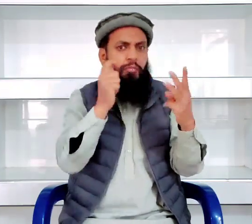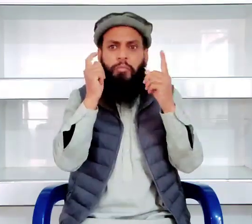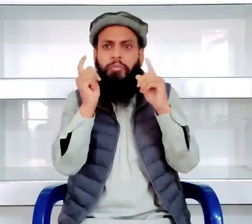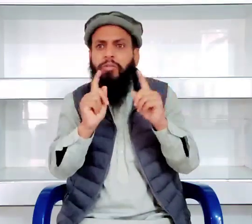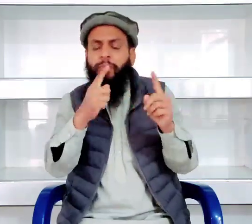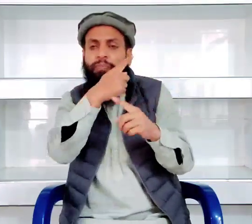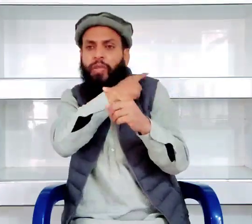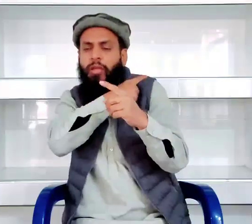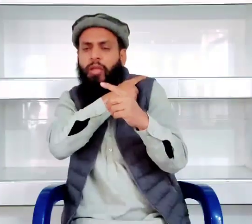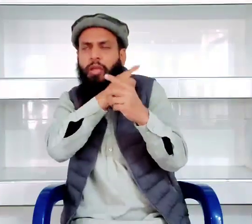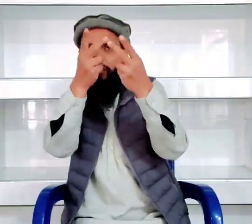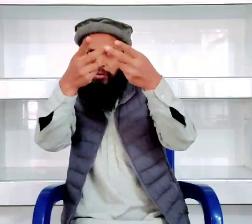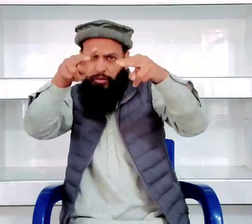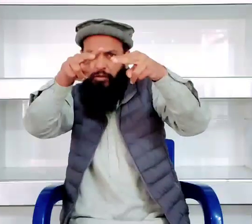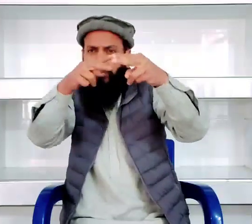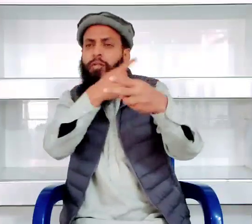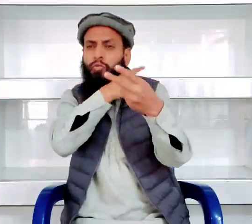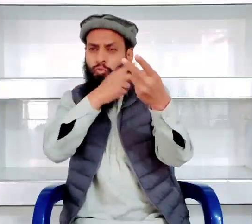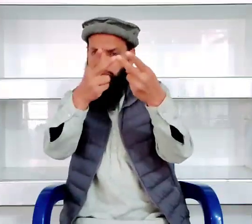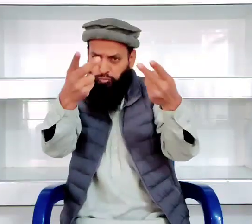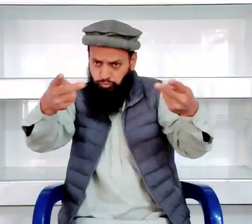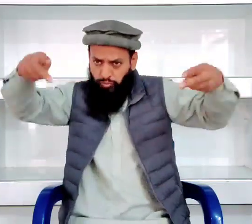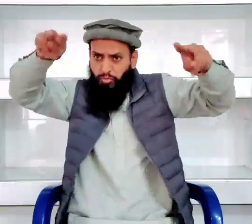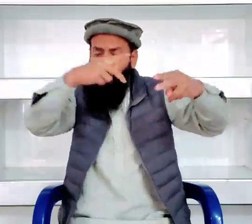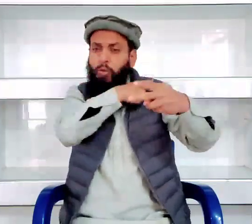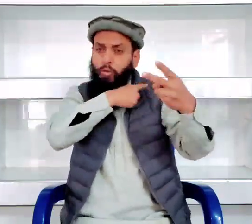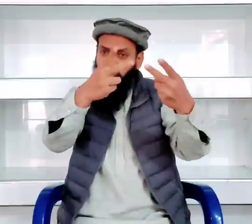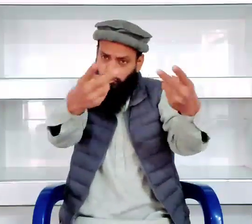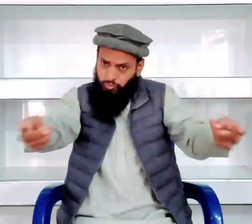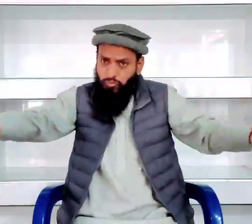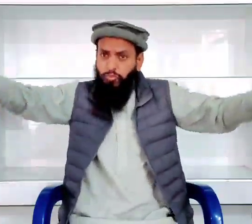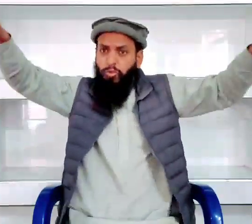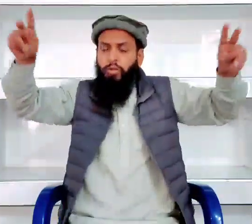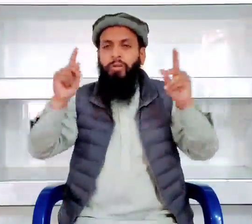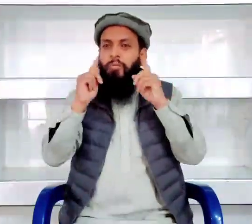یہ متعلق میں آپ حضرات کے سامنے گزارش کر چکے ہیں.